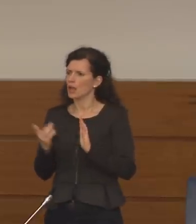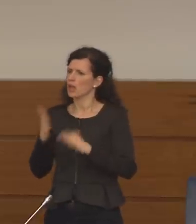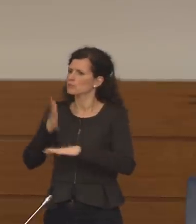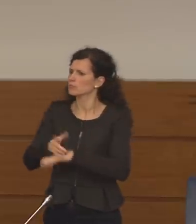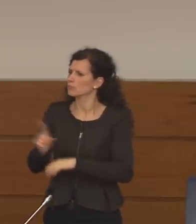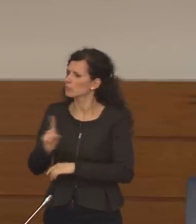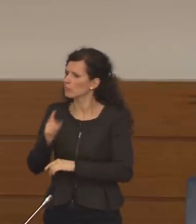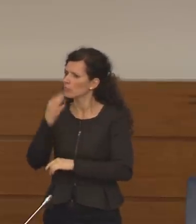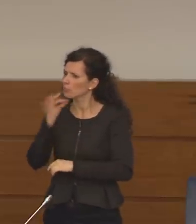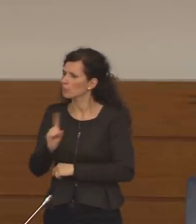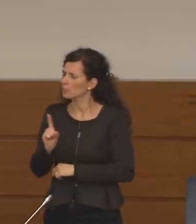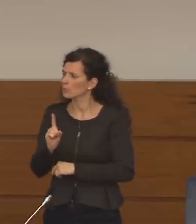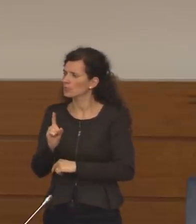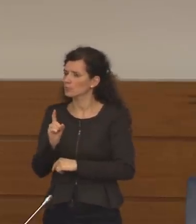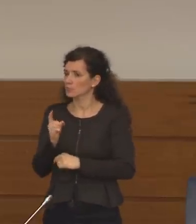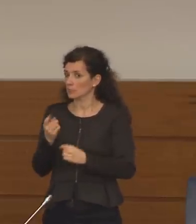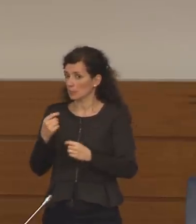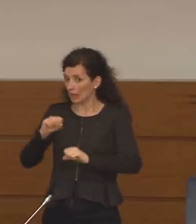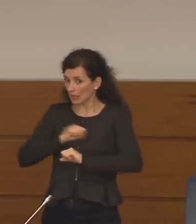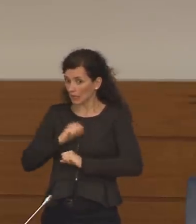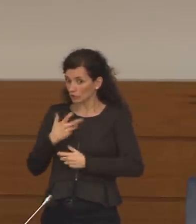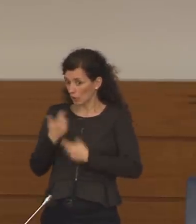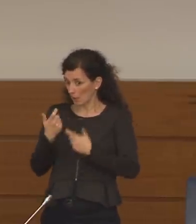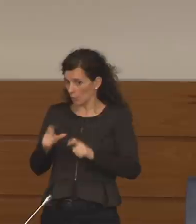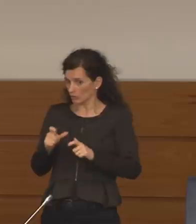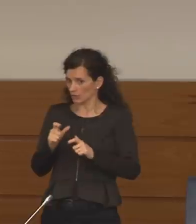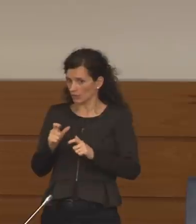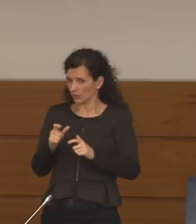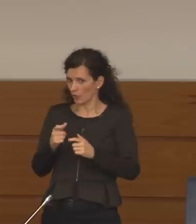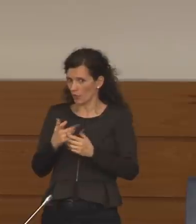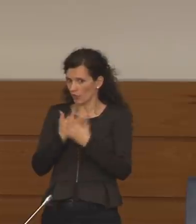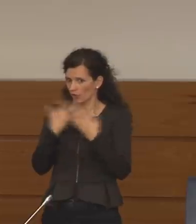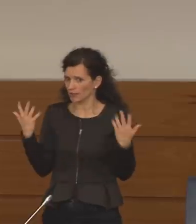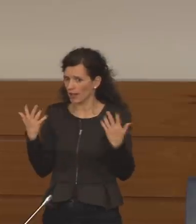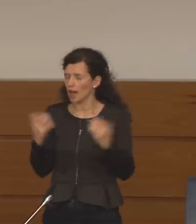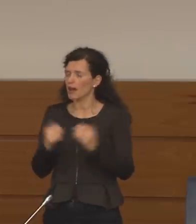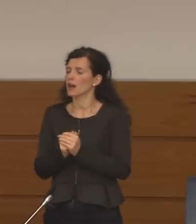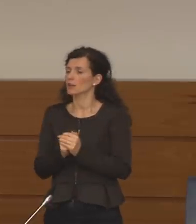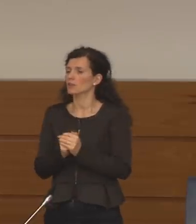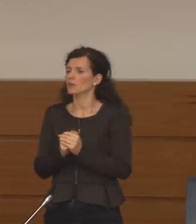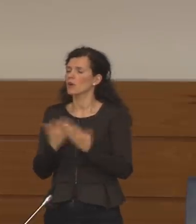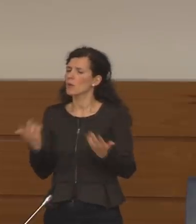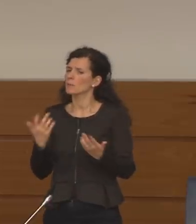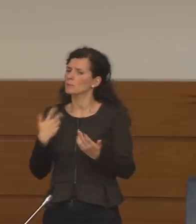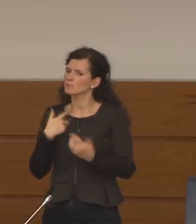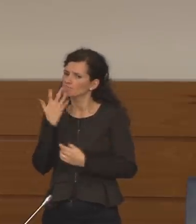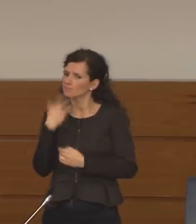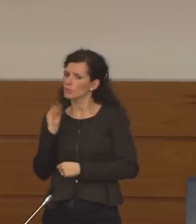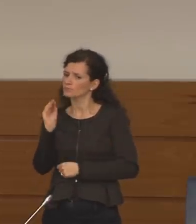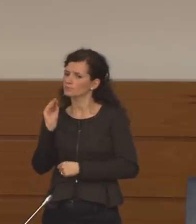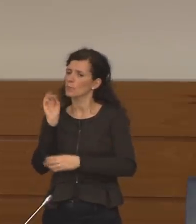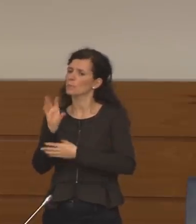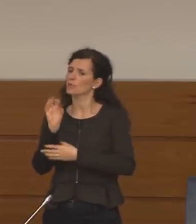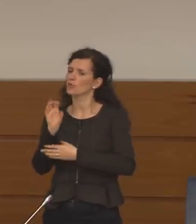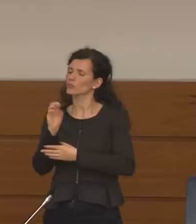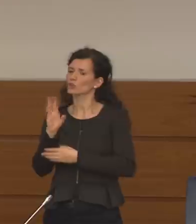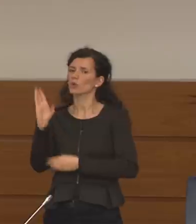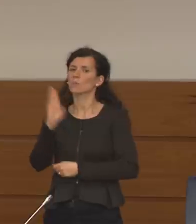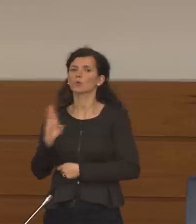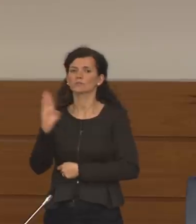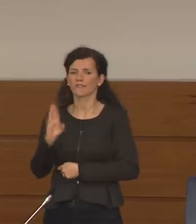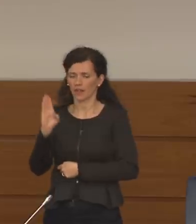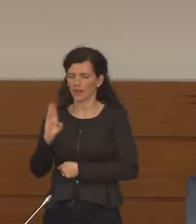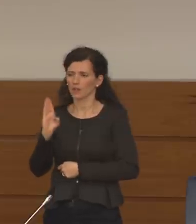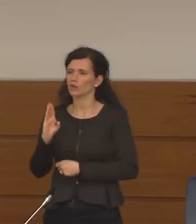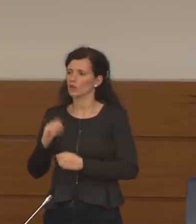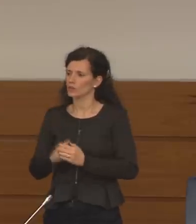motivi assolutamente legittimi volevo chiedere invece al professore professor d'uso ferro